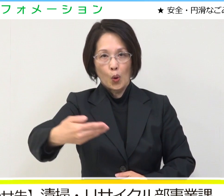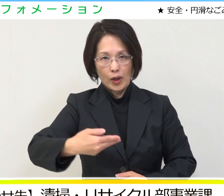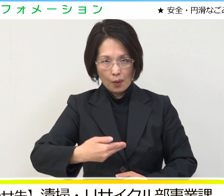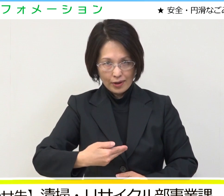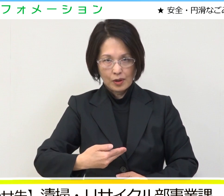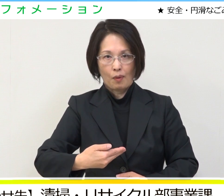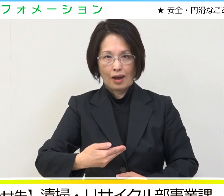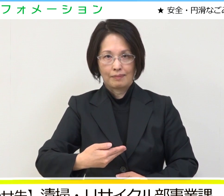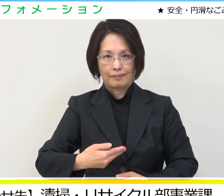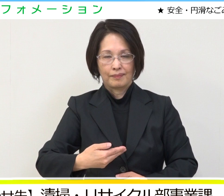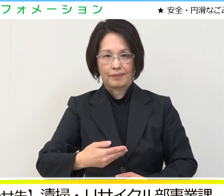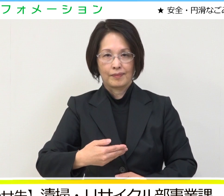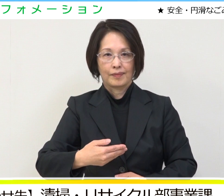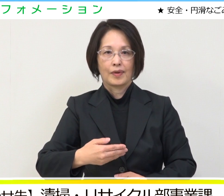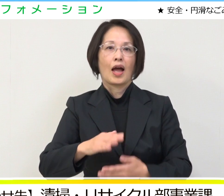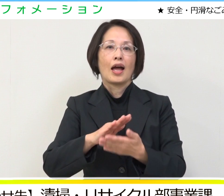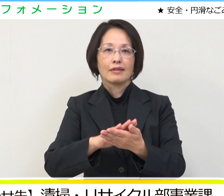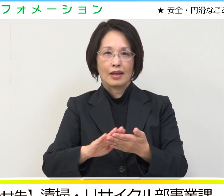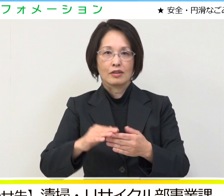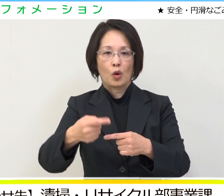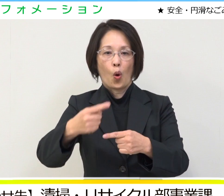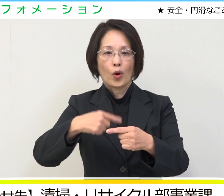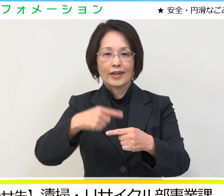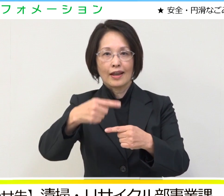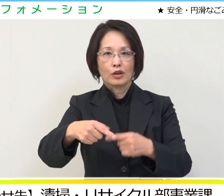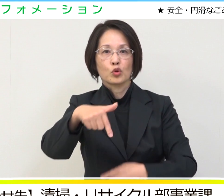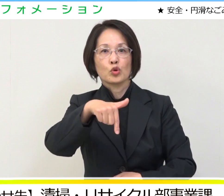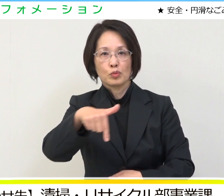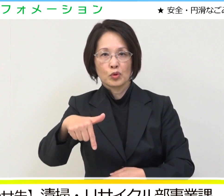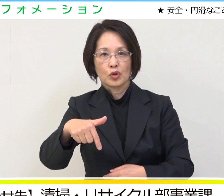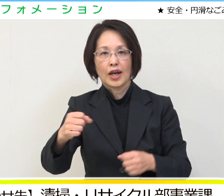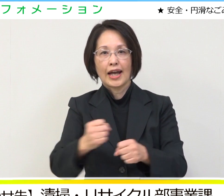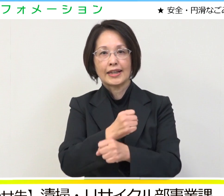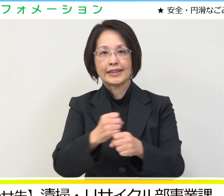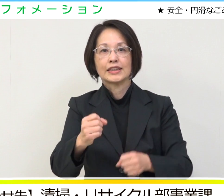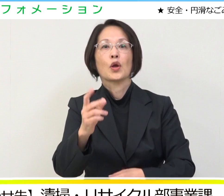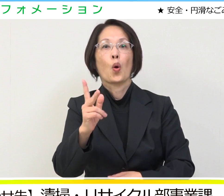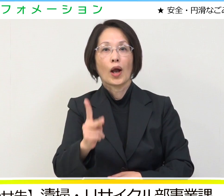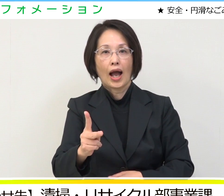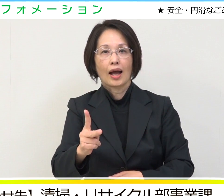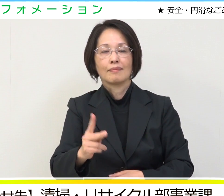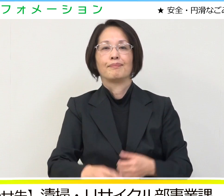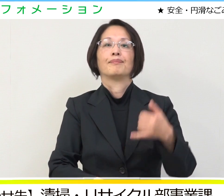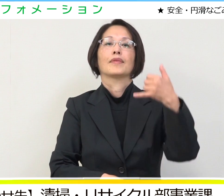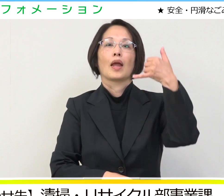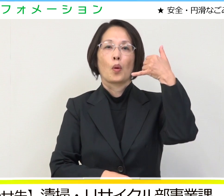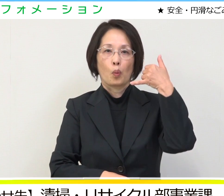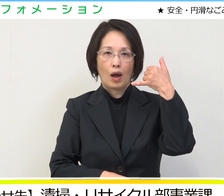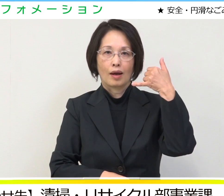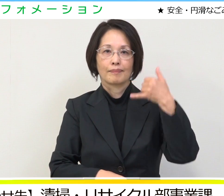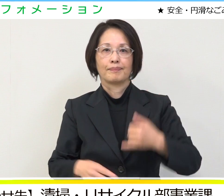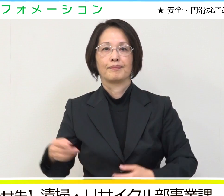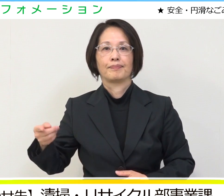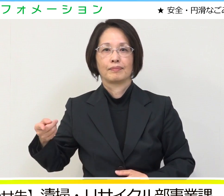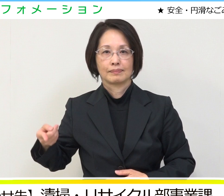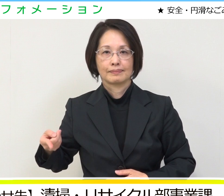お問い合わせは清掃リサイクル部事業課電話